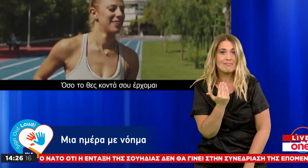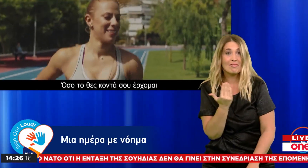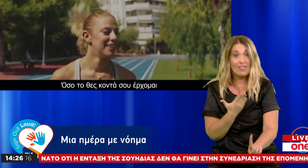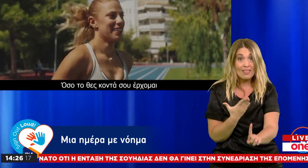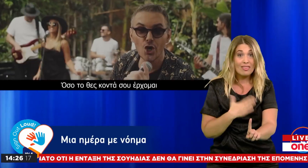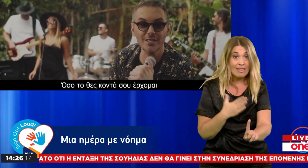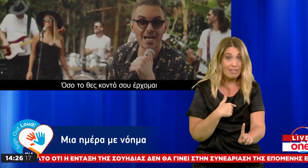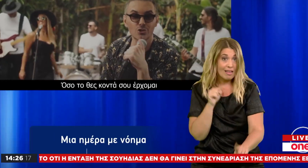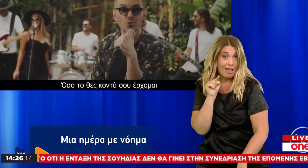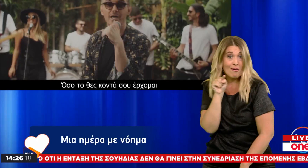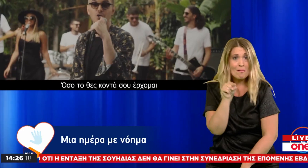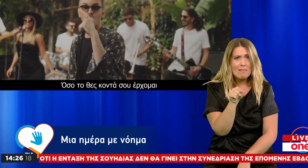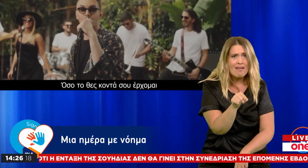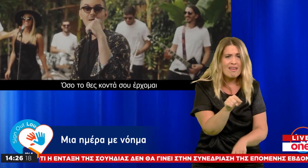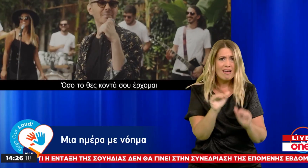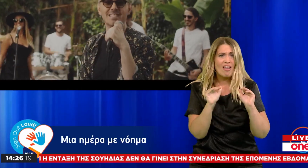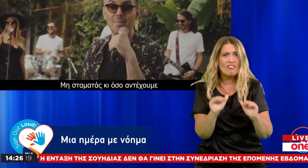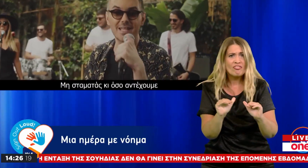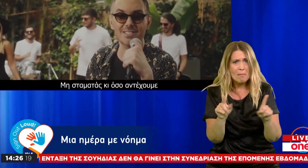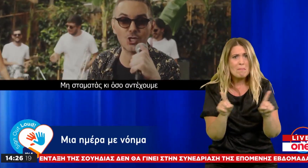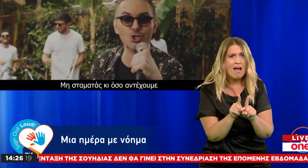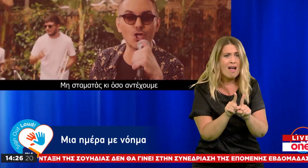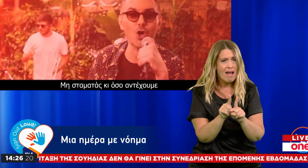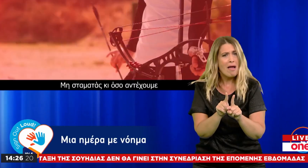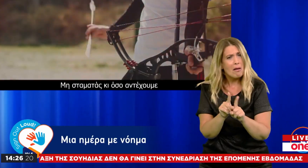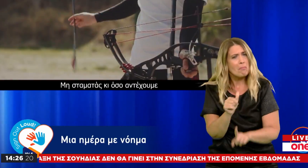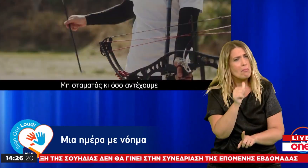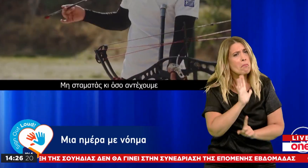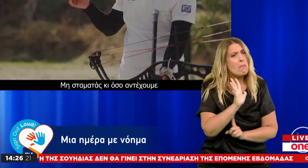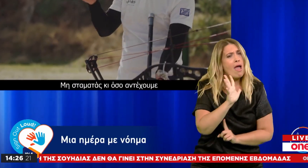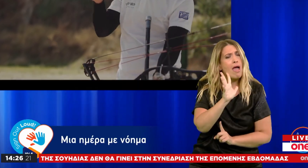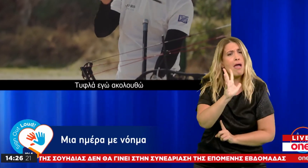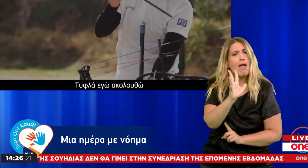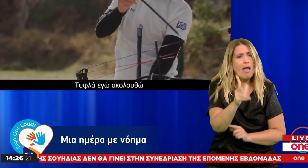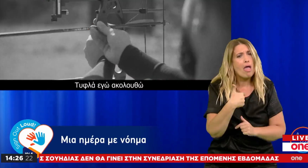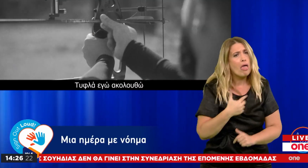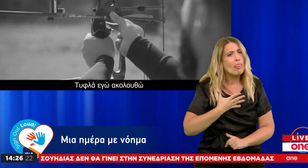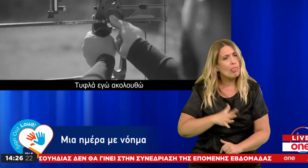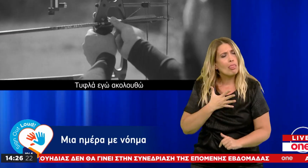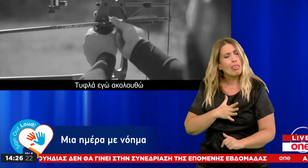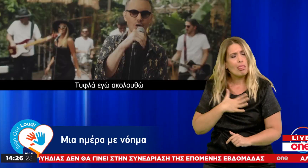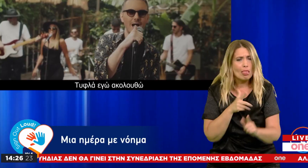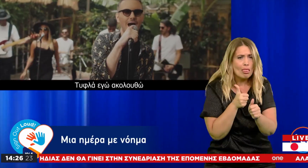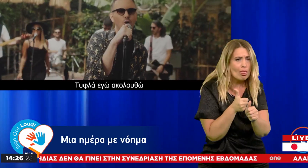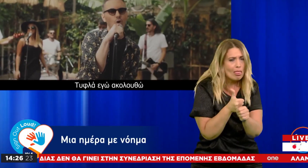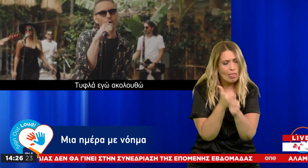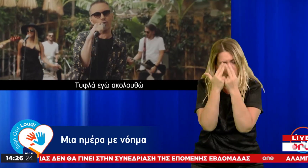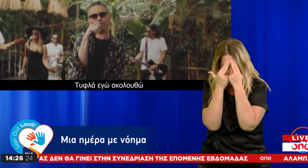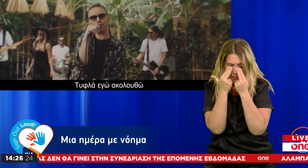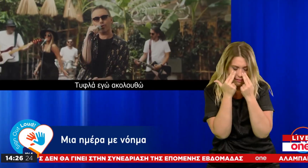όσω το θες κοντά σου έρχομαι μη σταματάς όσο αντέχουμε λά γώ